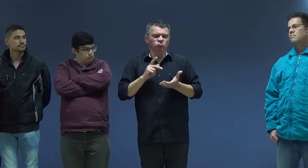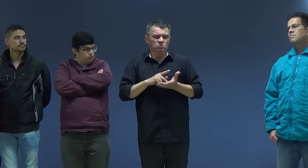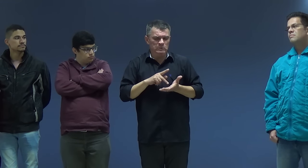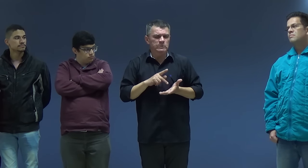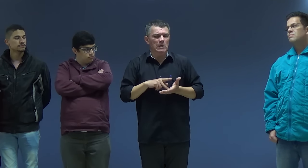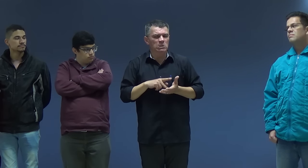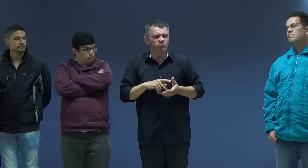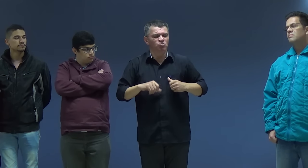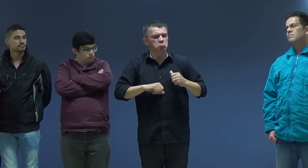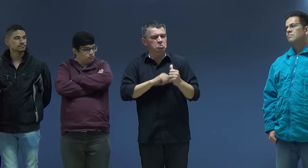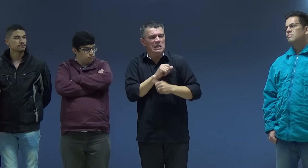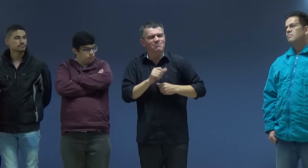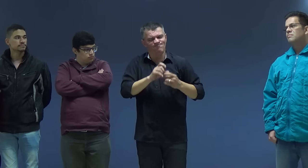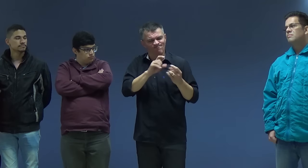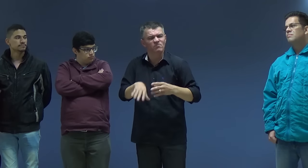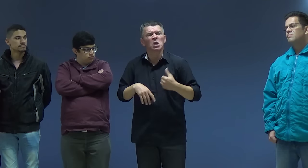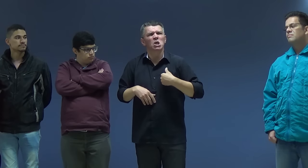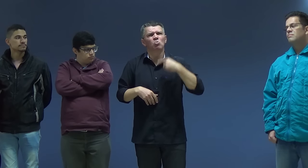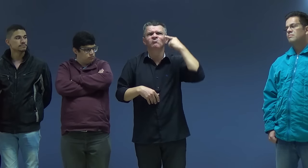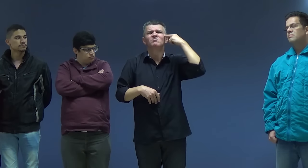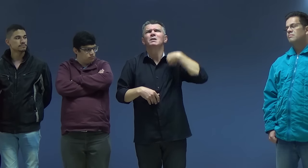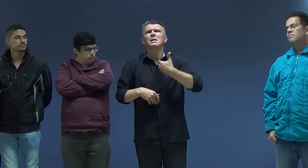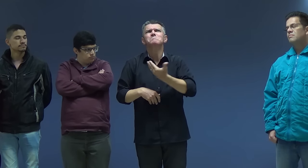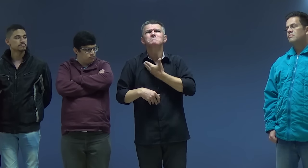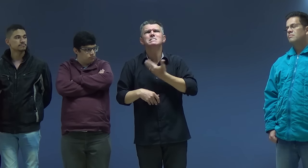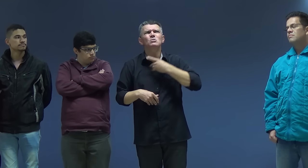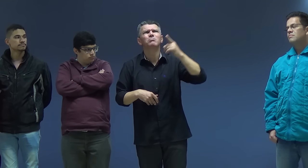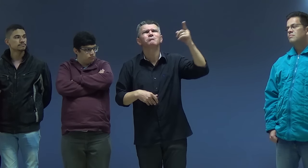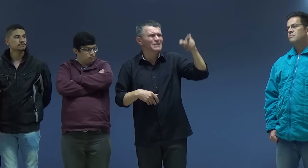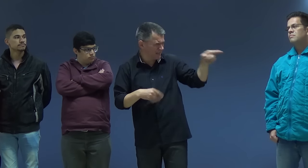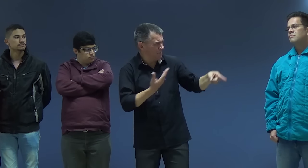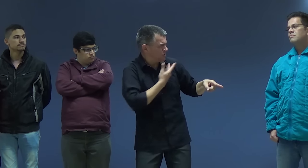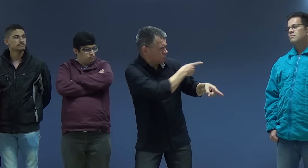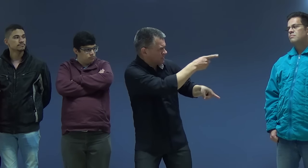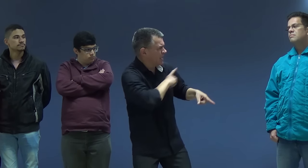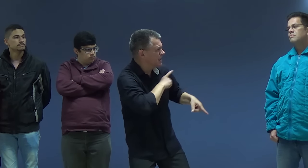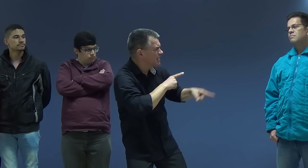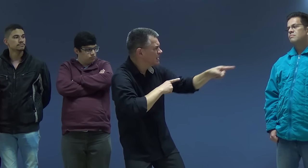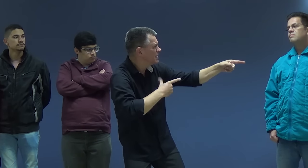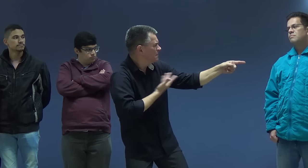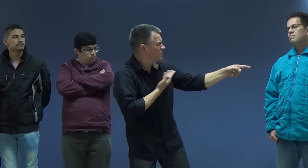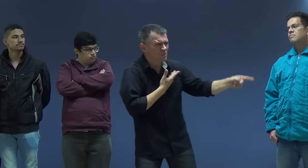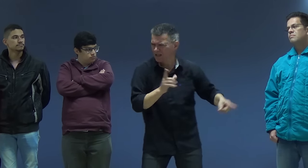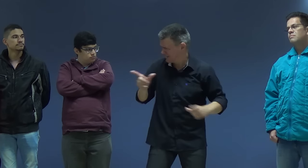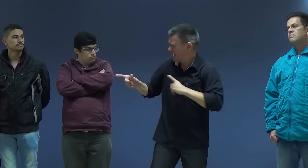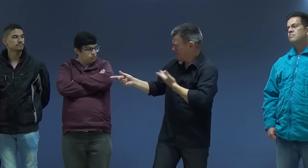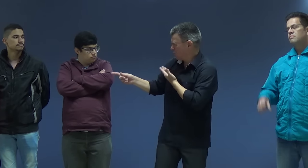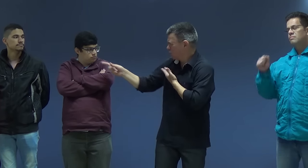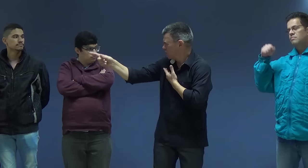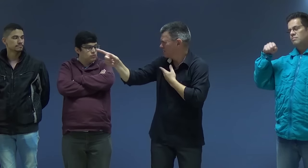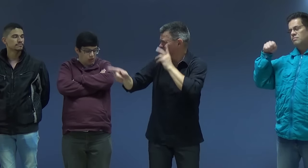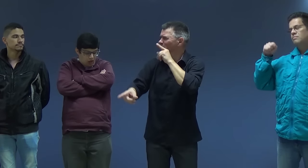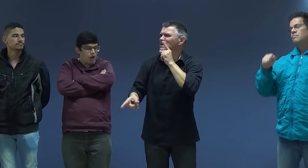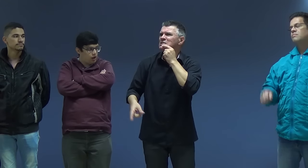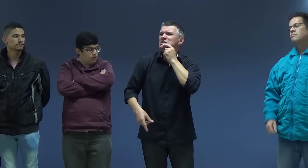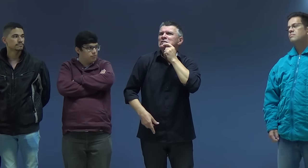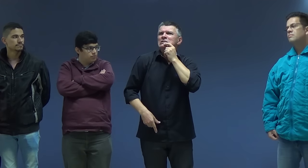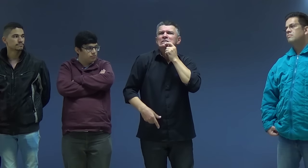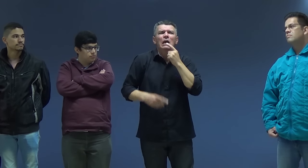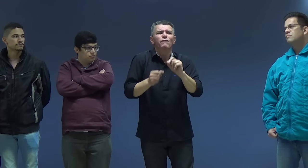eles, porque eles perceberam que eles precisam mudar. E você, tem amigos? Tem amigos, né? E às